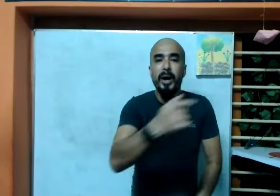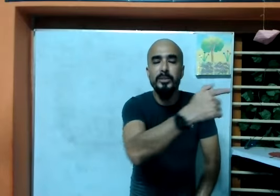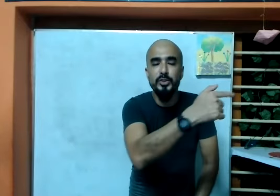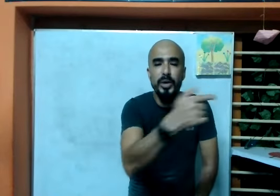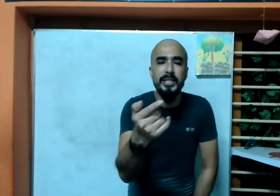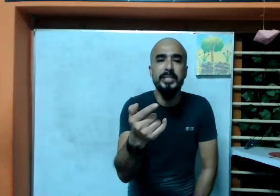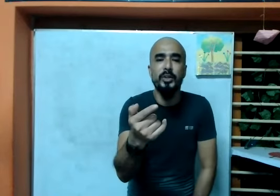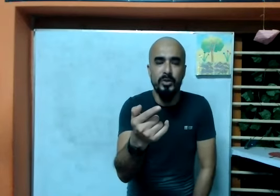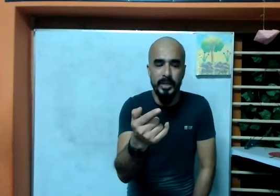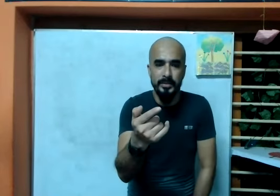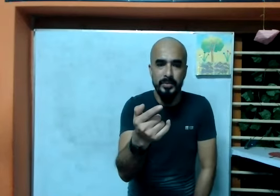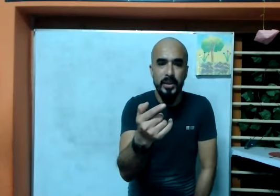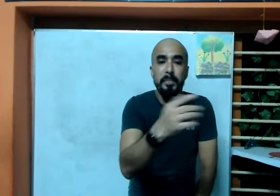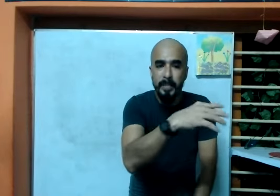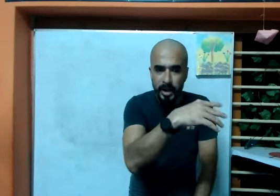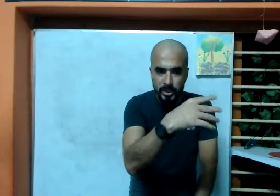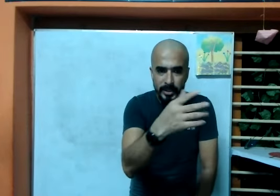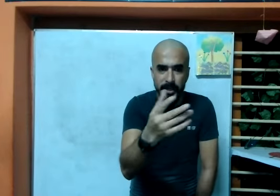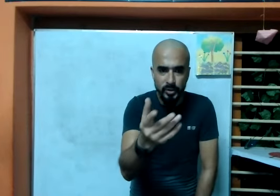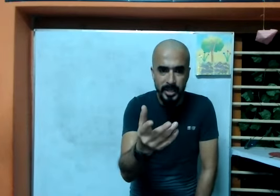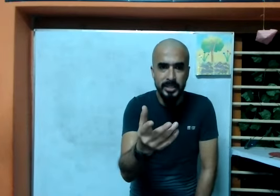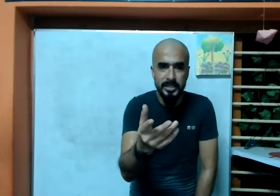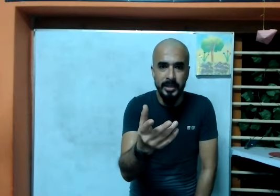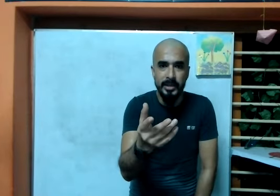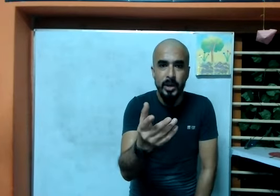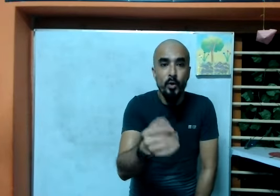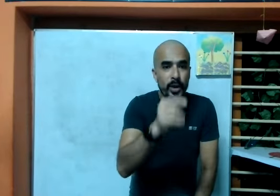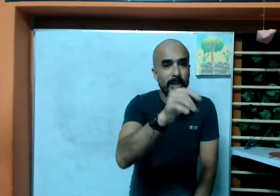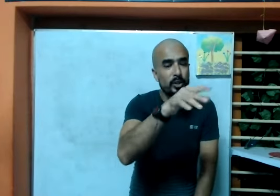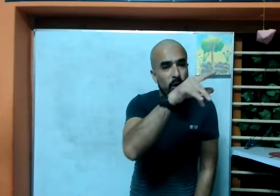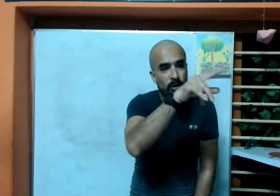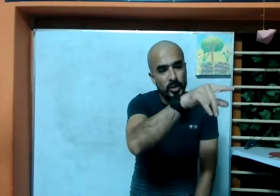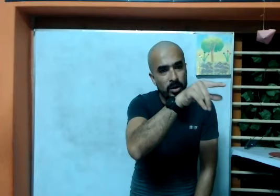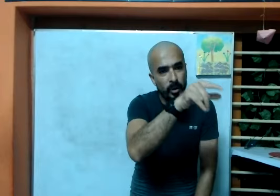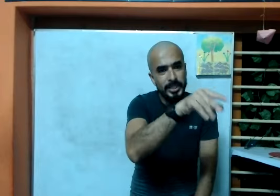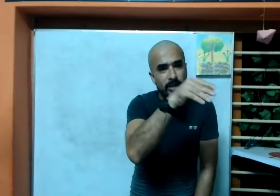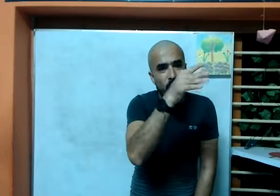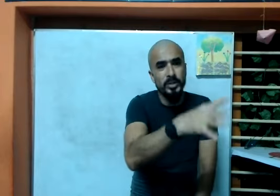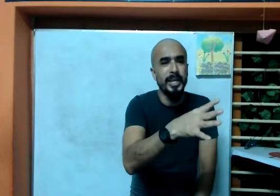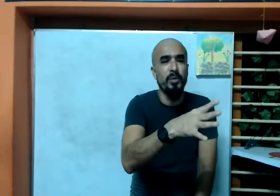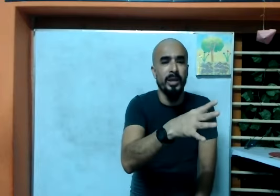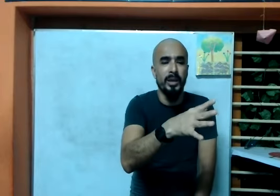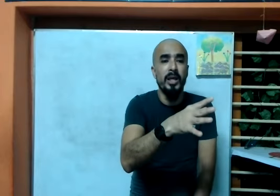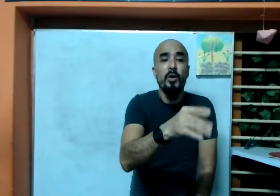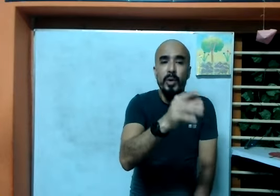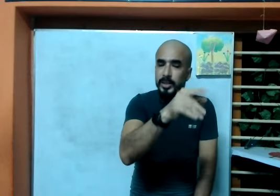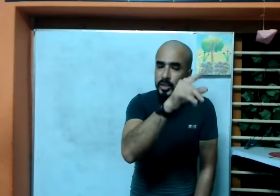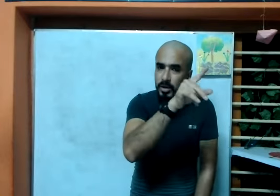হয়তো চলে এসেছে এতক্ষণে বাবা হয়তো এখন চলে এসেছে উইল তো তখন যখন বলেছিল তখন থেকে উইল তো যখন